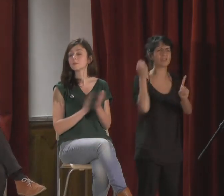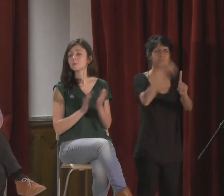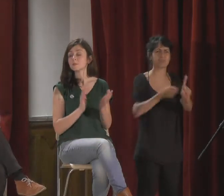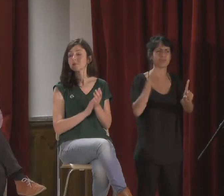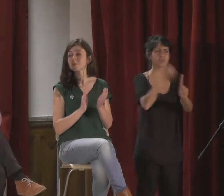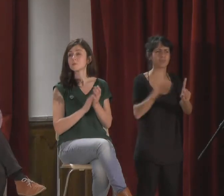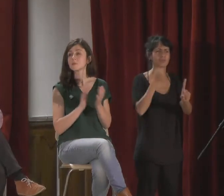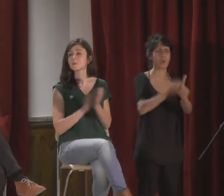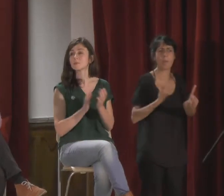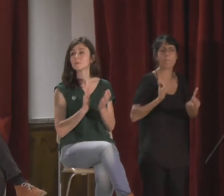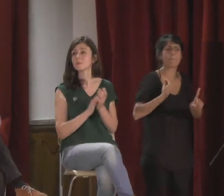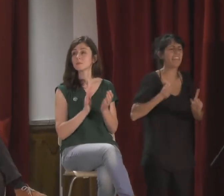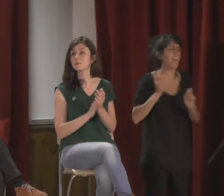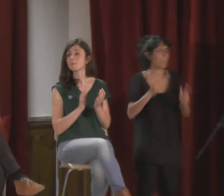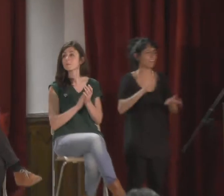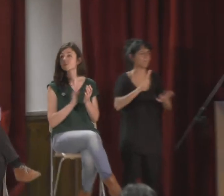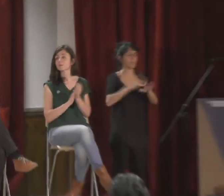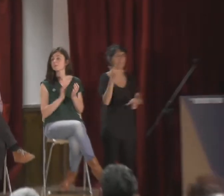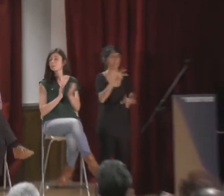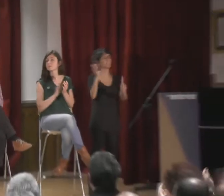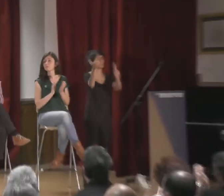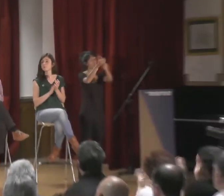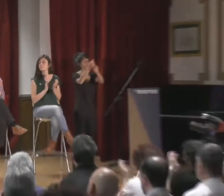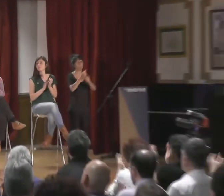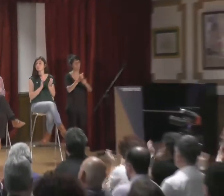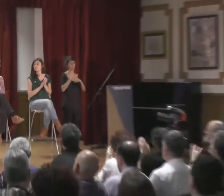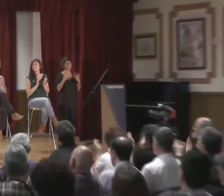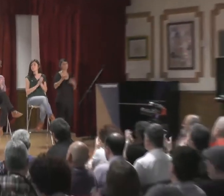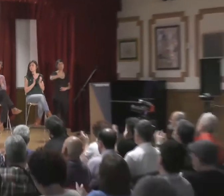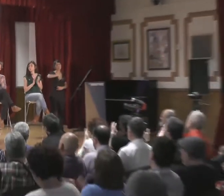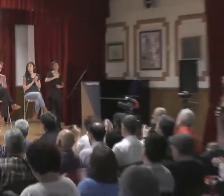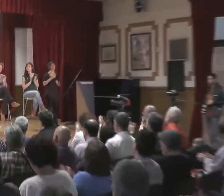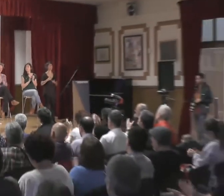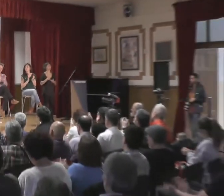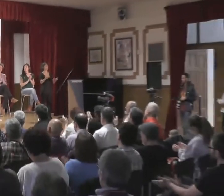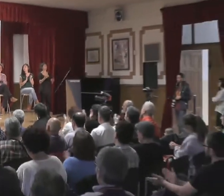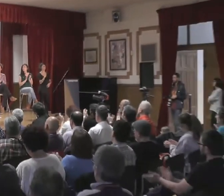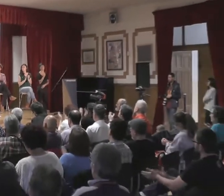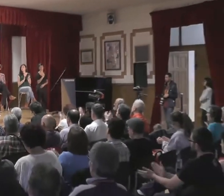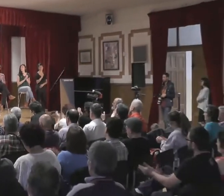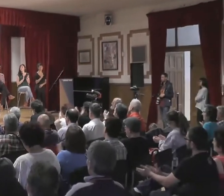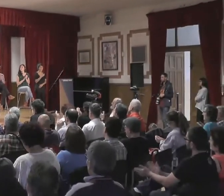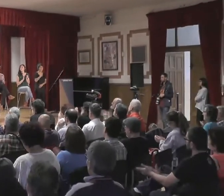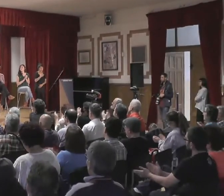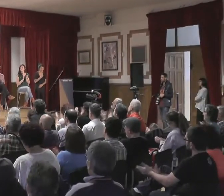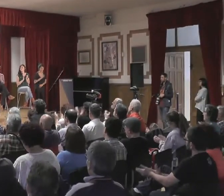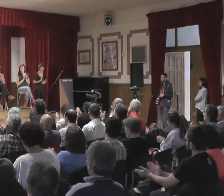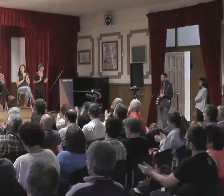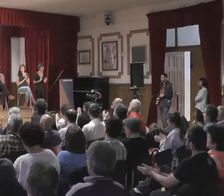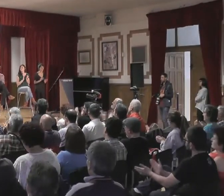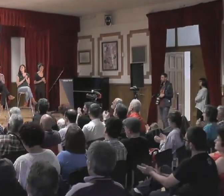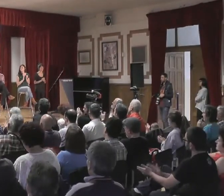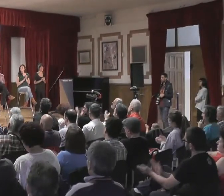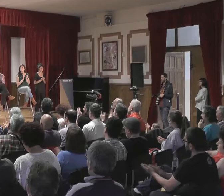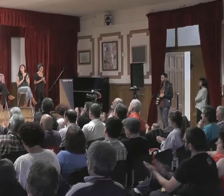a vida polos nosos dereitos, e non llos vamos a regalar. Non llos podemos regalar.